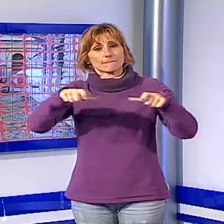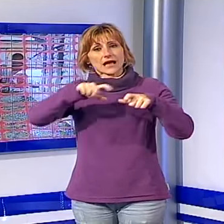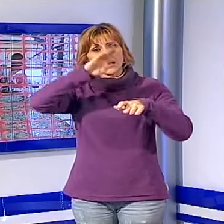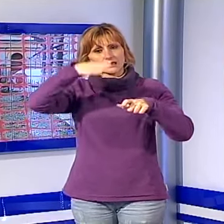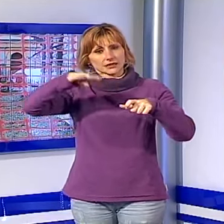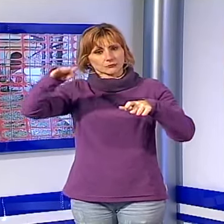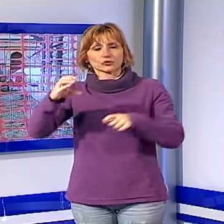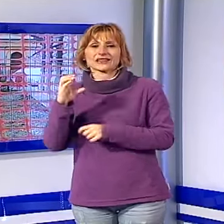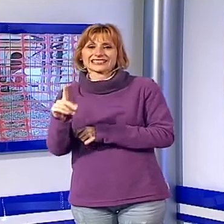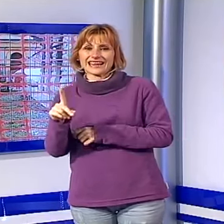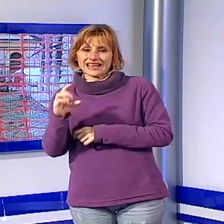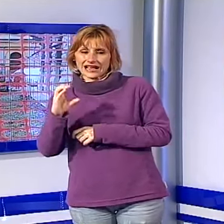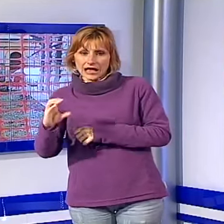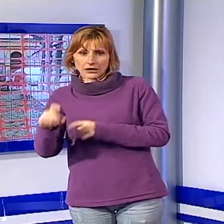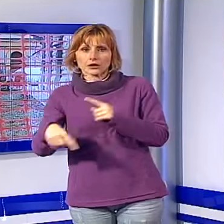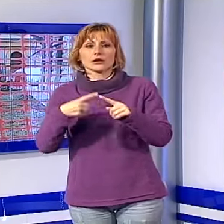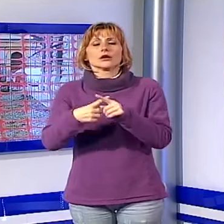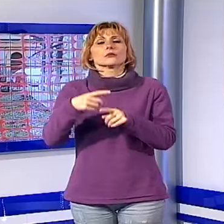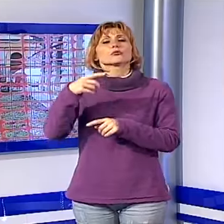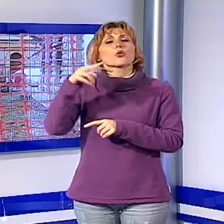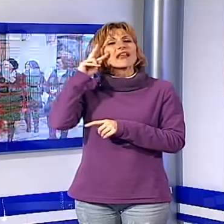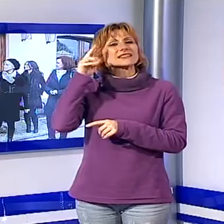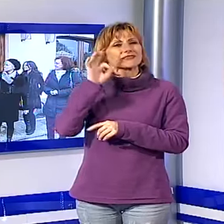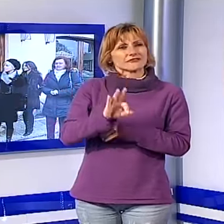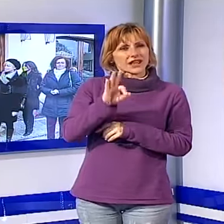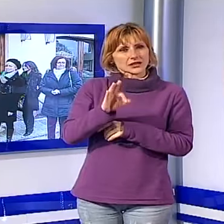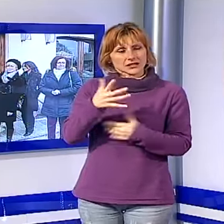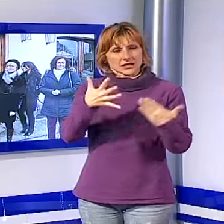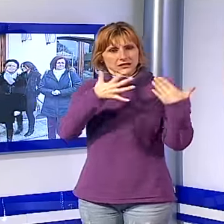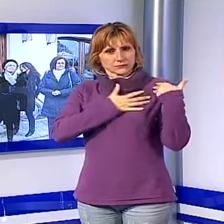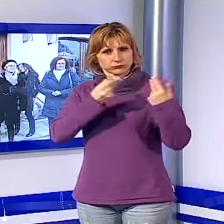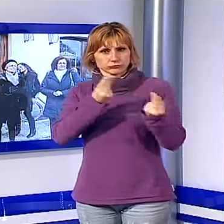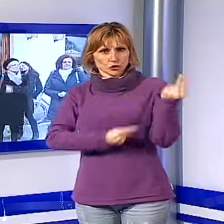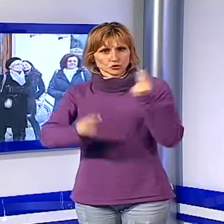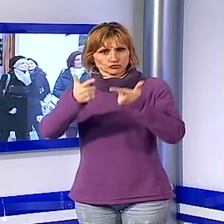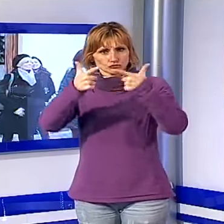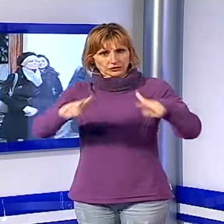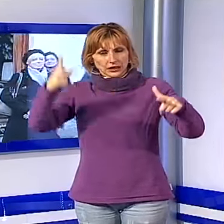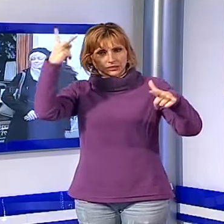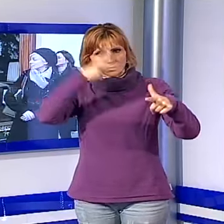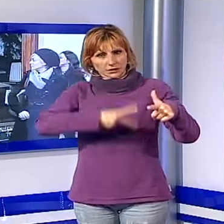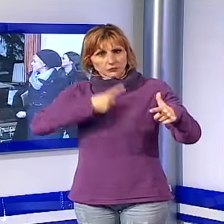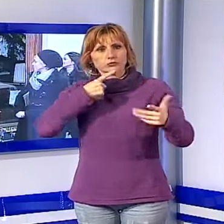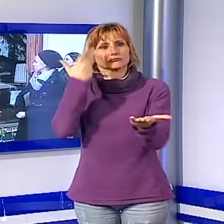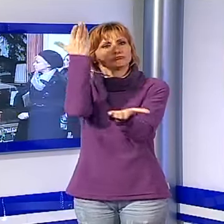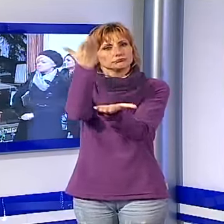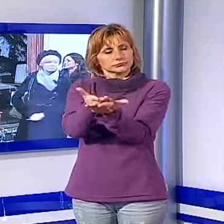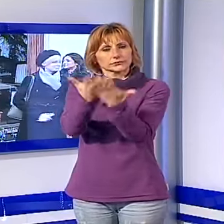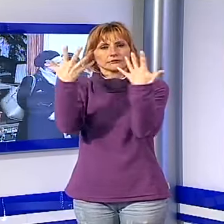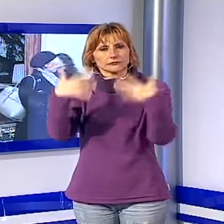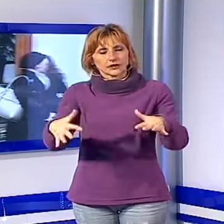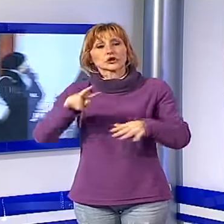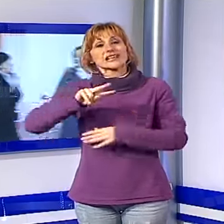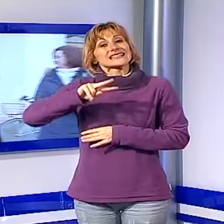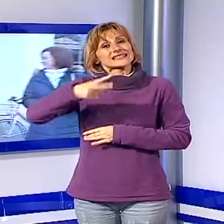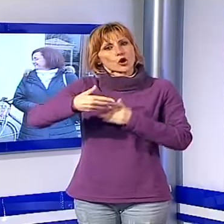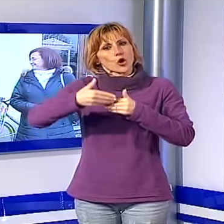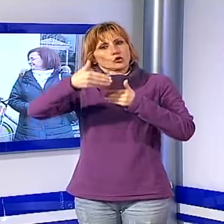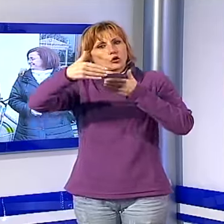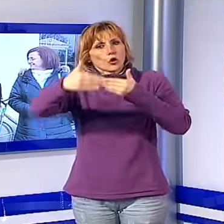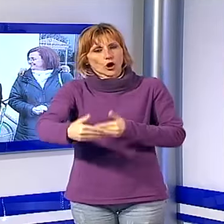Alberto del Carlo e da Elisabeth Franchini responsabile del progetto Città di Lucca diventa accessibile il secondo